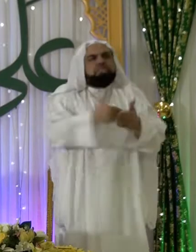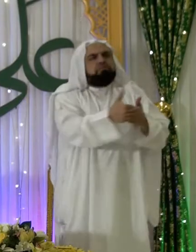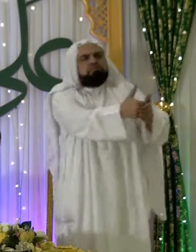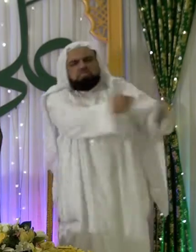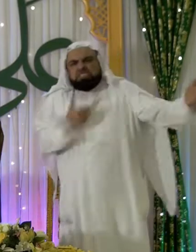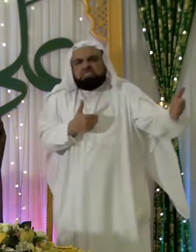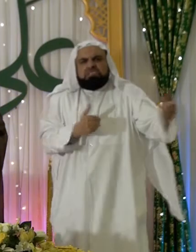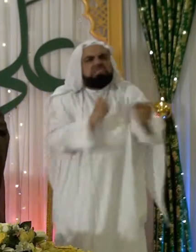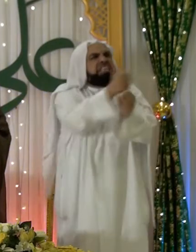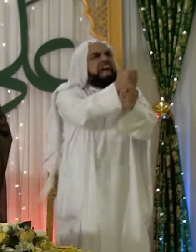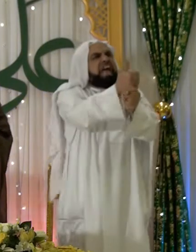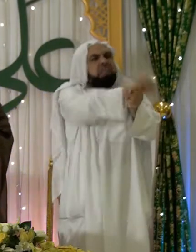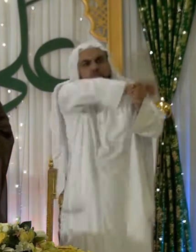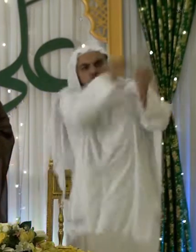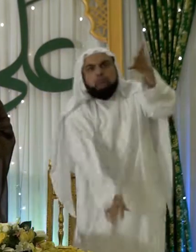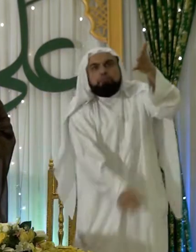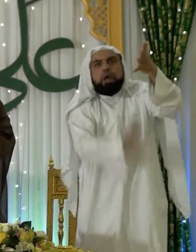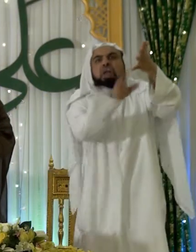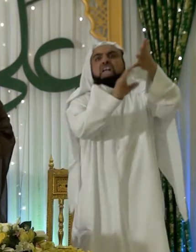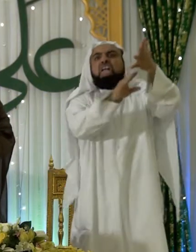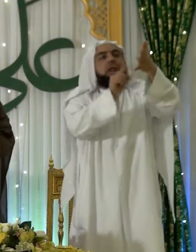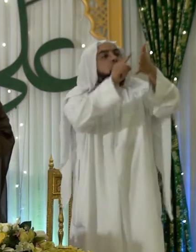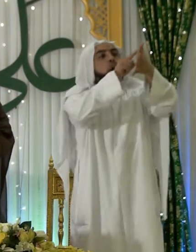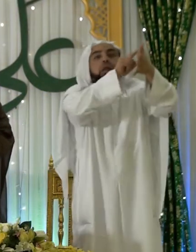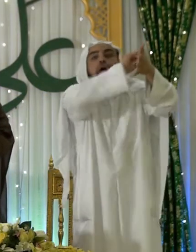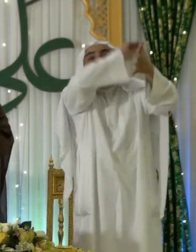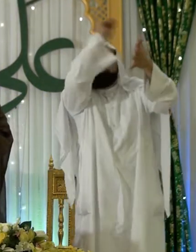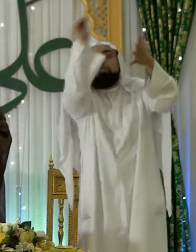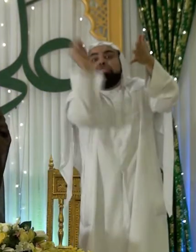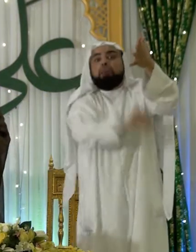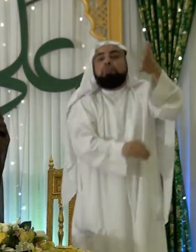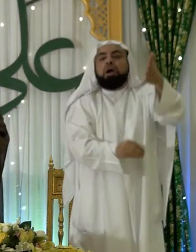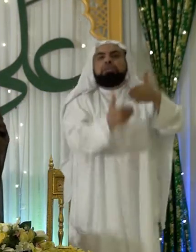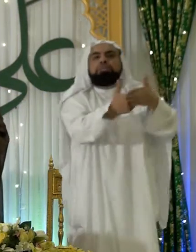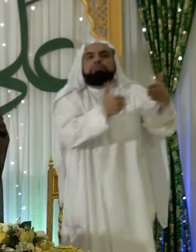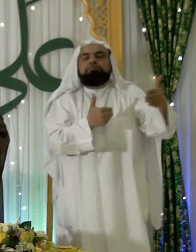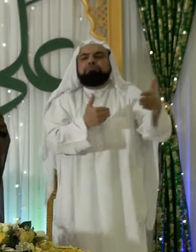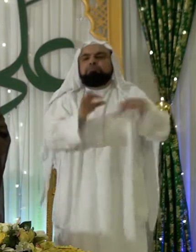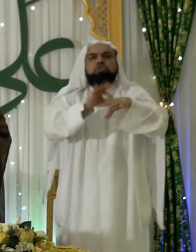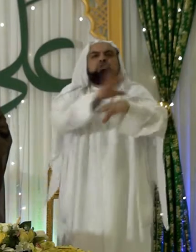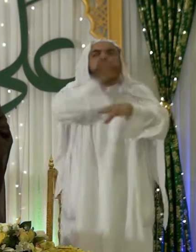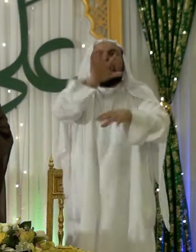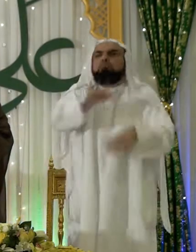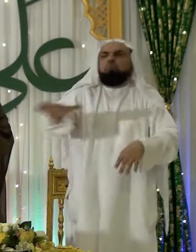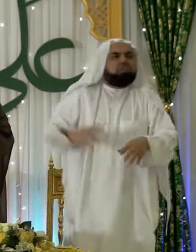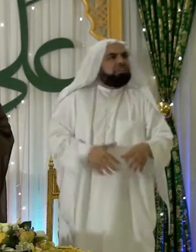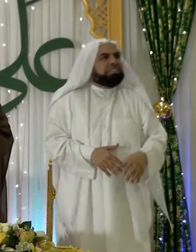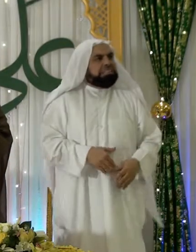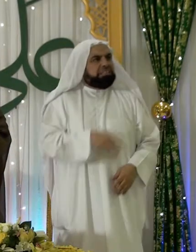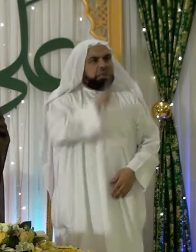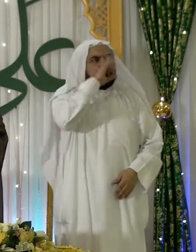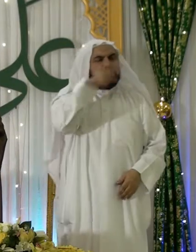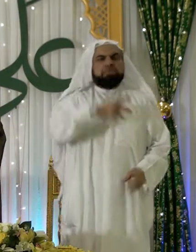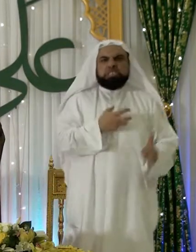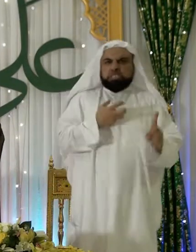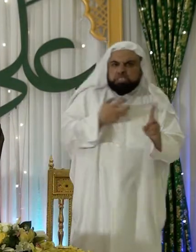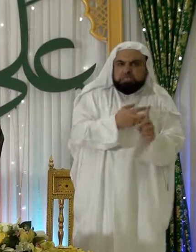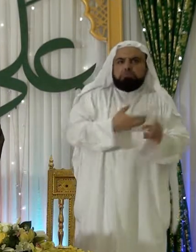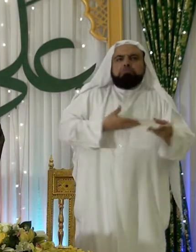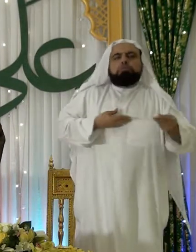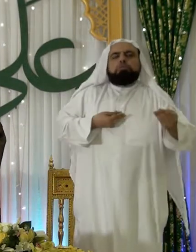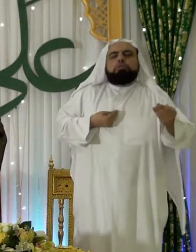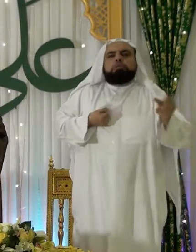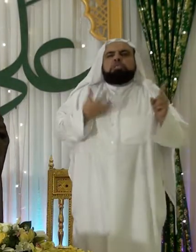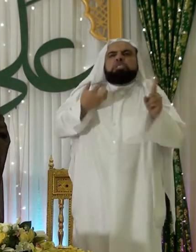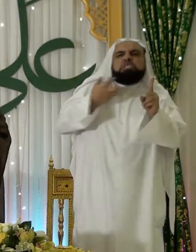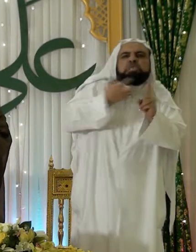عن منصبه. ولو كانوا اختاروا عليا واختاروا الأئمة